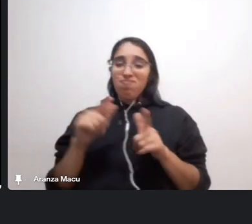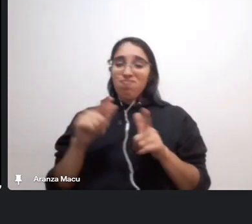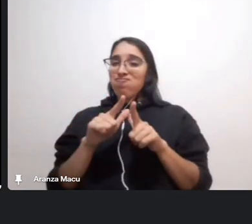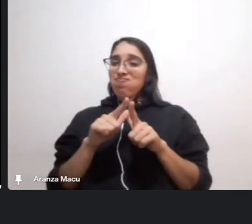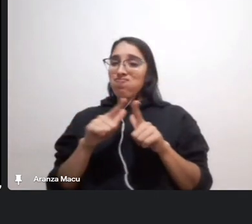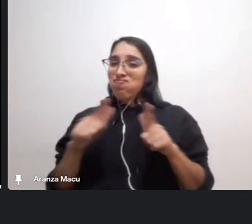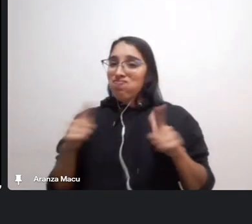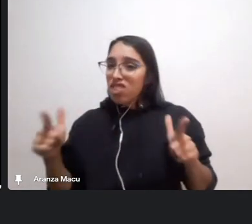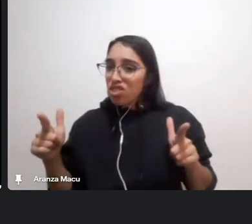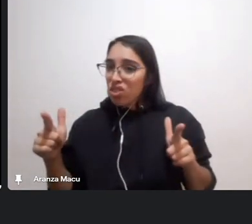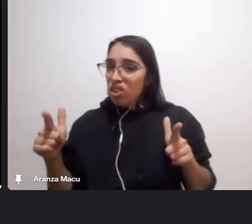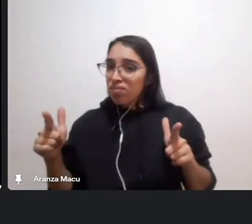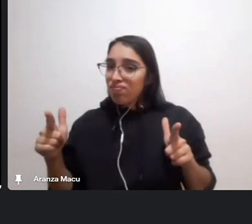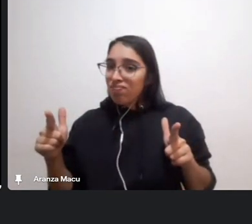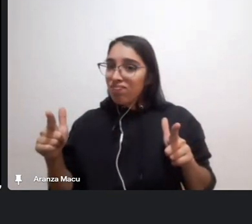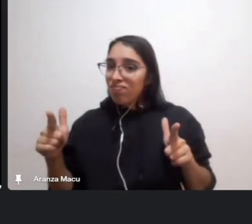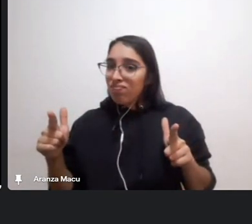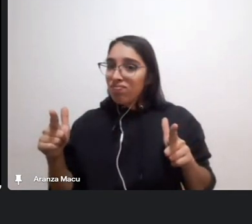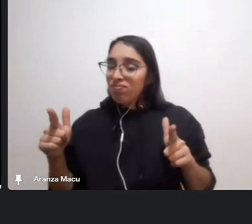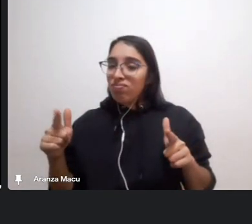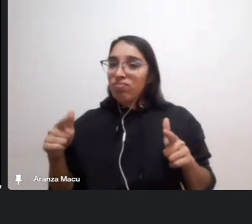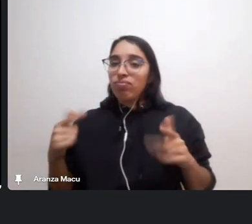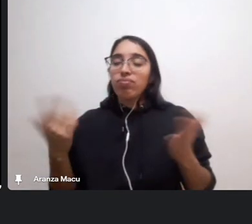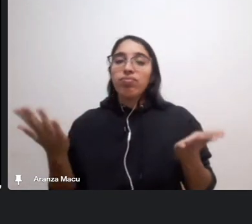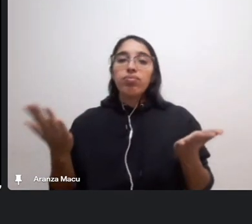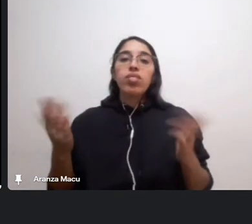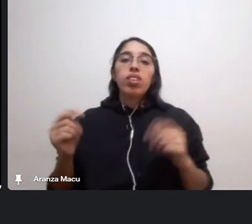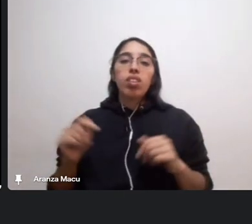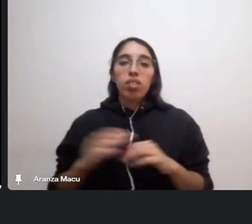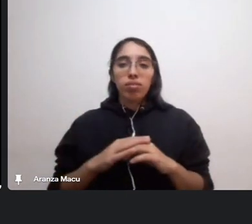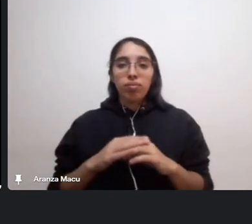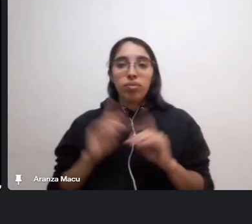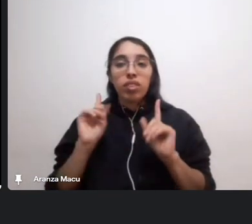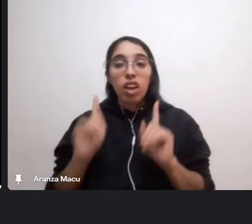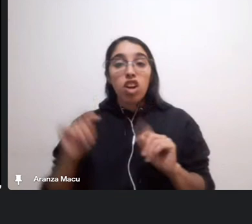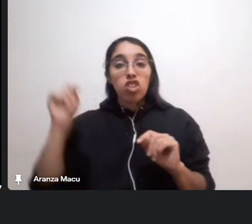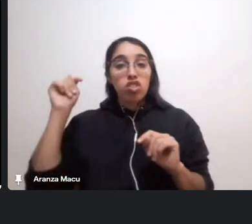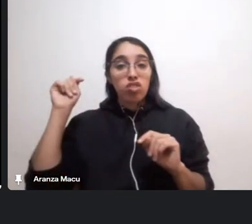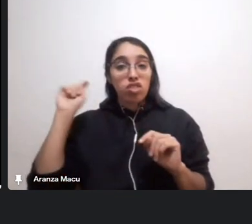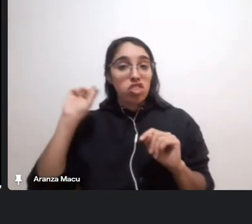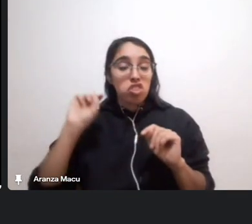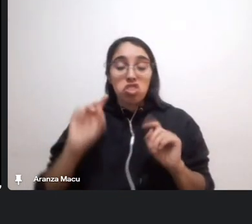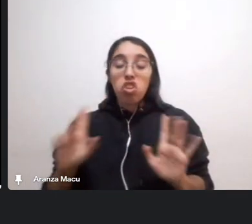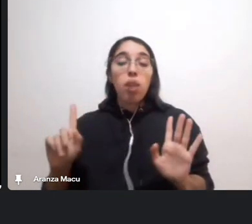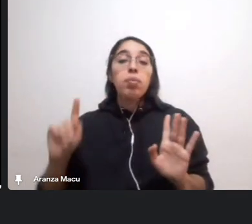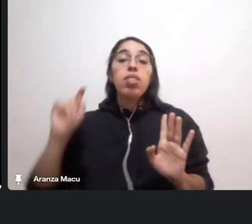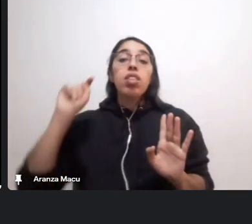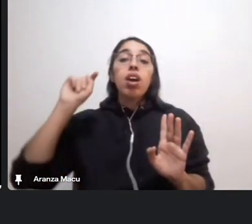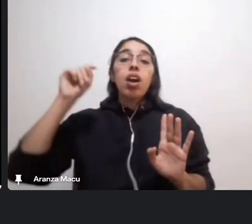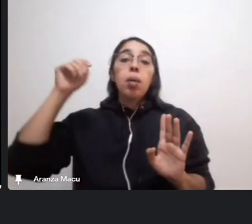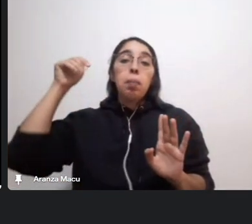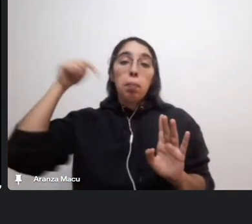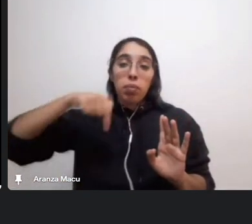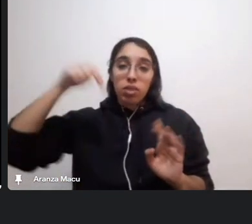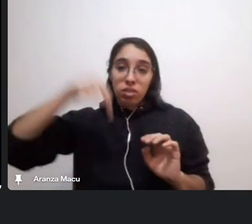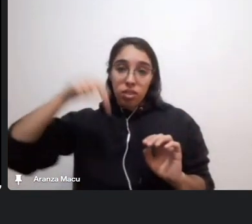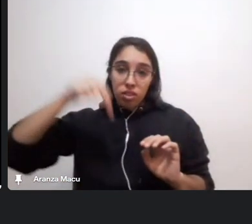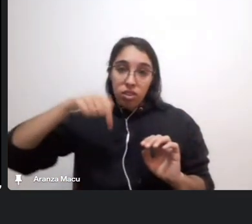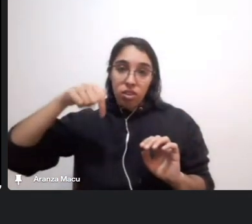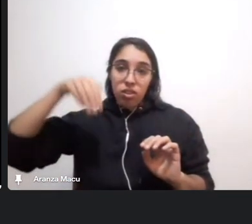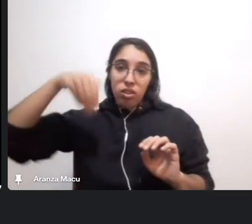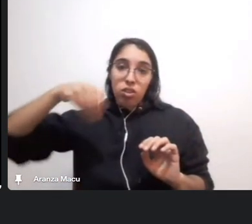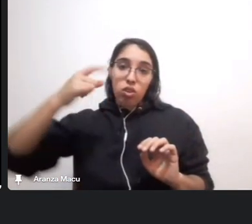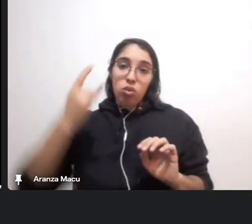pasado sobre must, ¿sí? Está solamente en presente. En el caso de que fuese un pasado, se expresa de